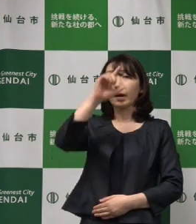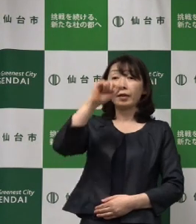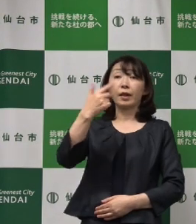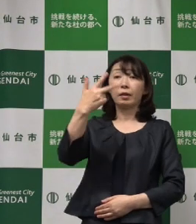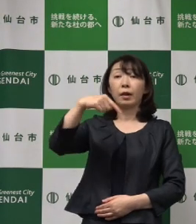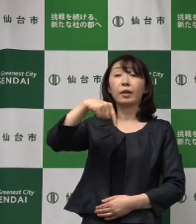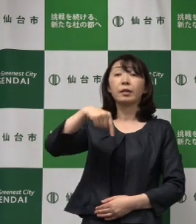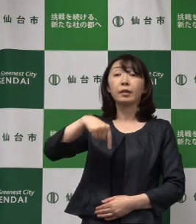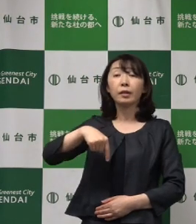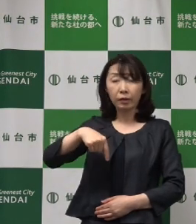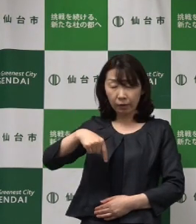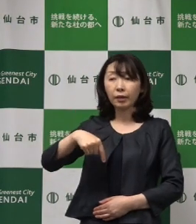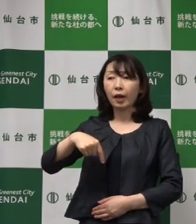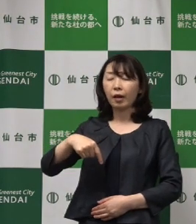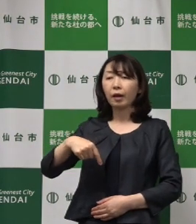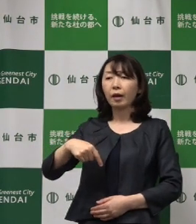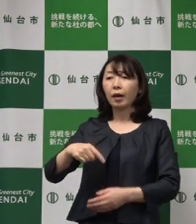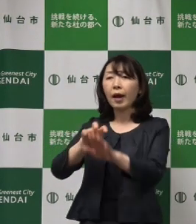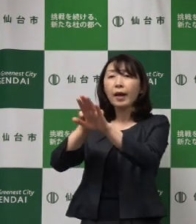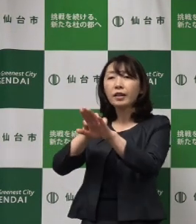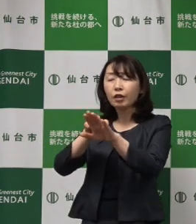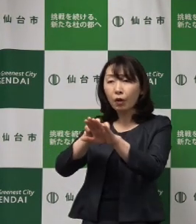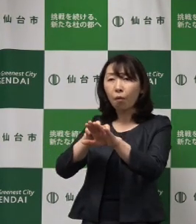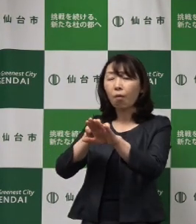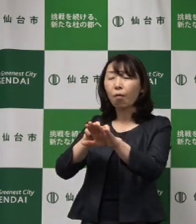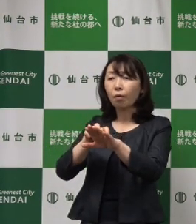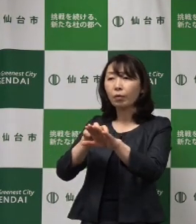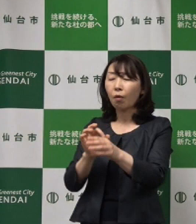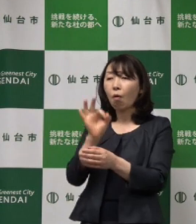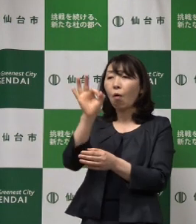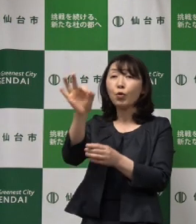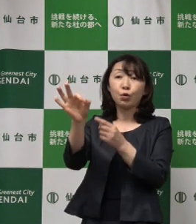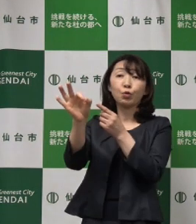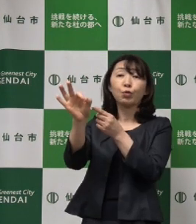その診療報酬について例えば、支援する、